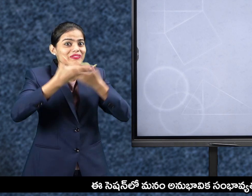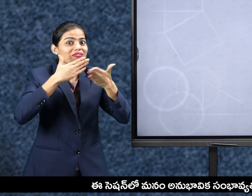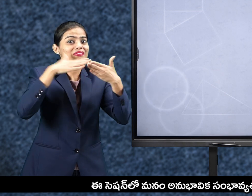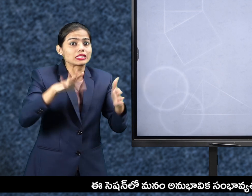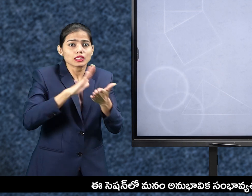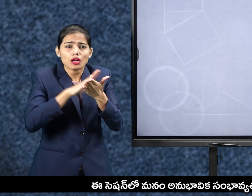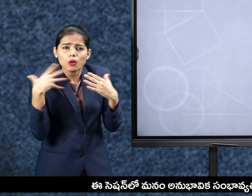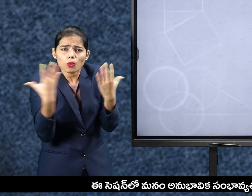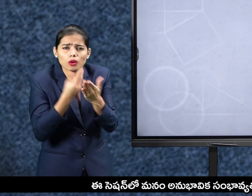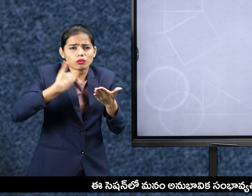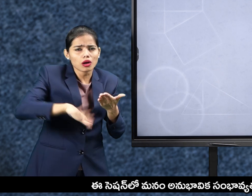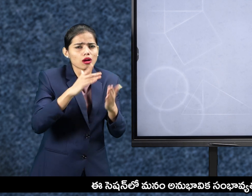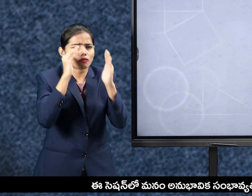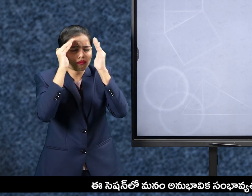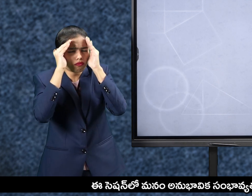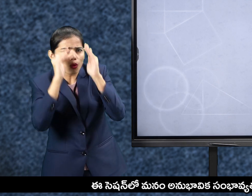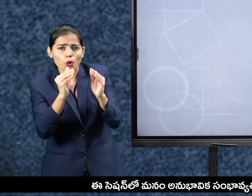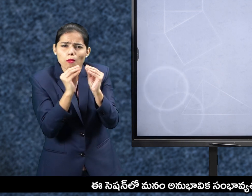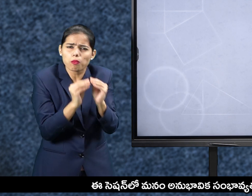అనుభావిక సంభావ్యతపై మాత్రమే ఎక్కువ దృష్టి పెడతాం.